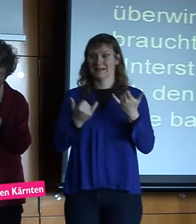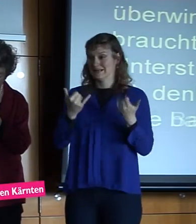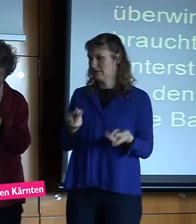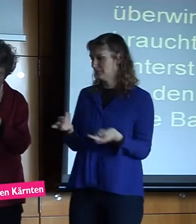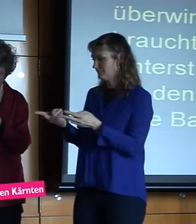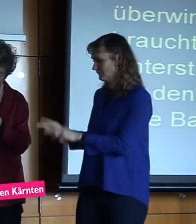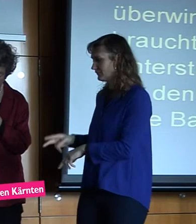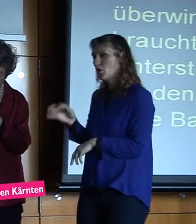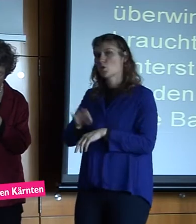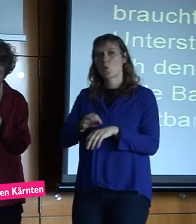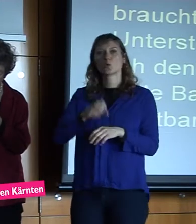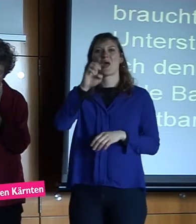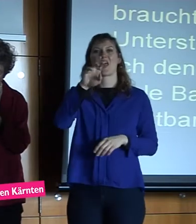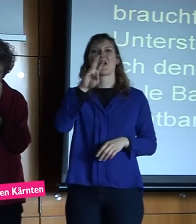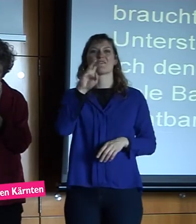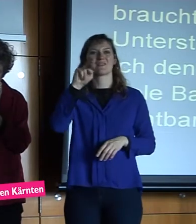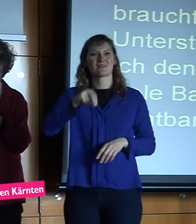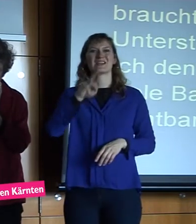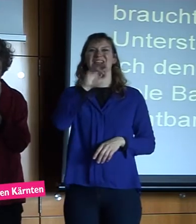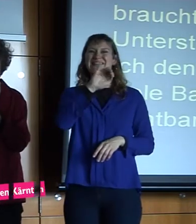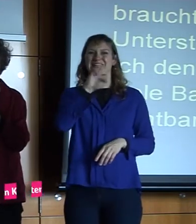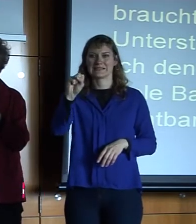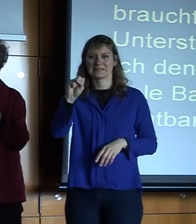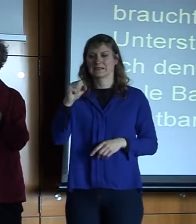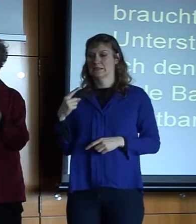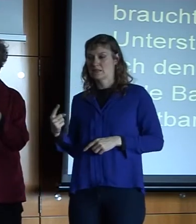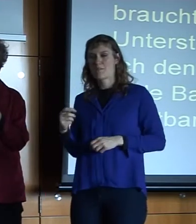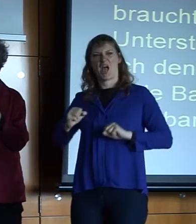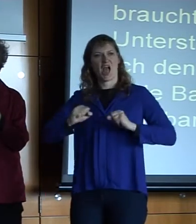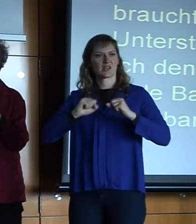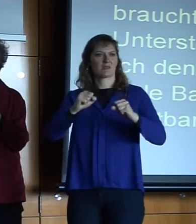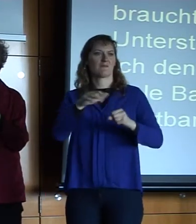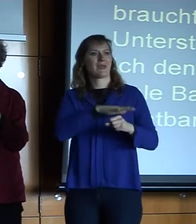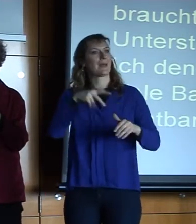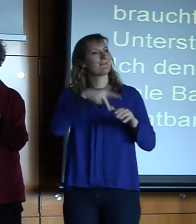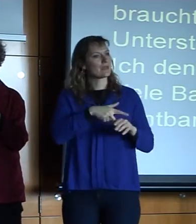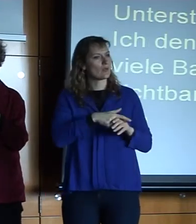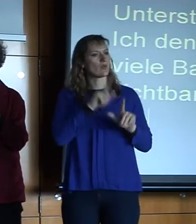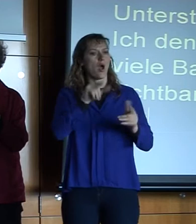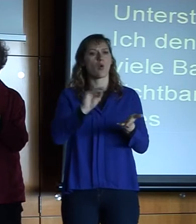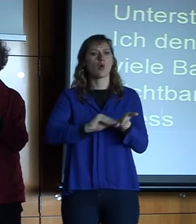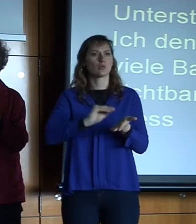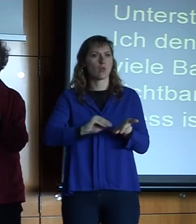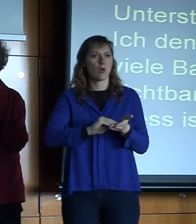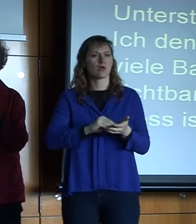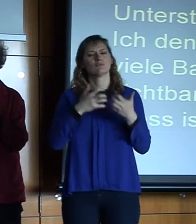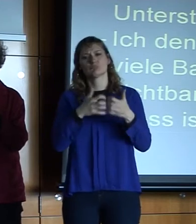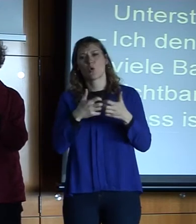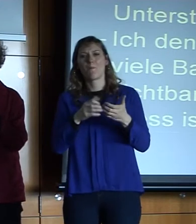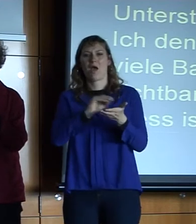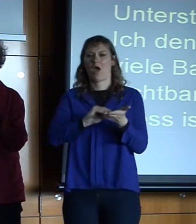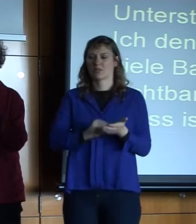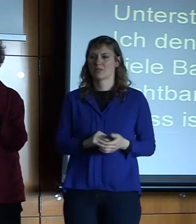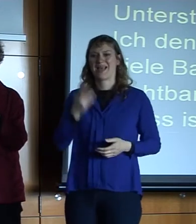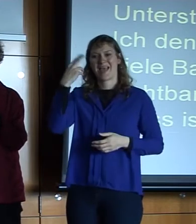Ries, Dr. Erwin Ries. Er ist Behindertenaktivist und Autor unter anderem vom Roman